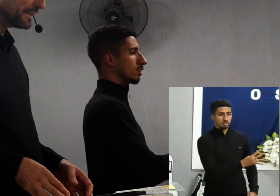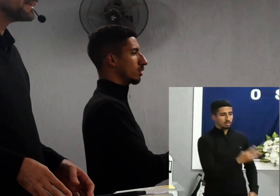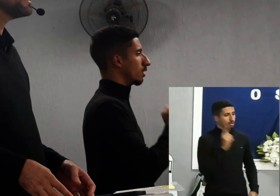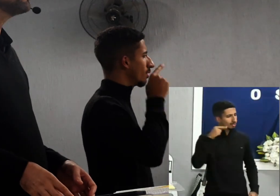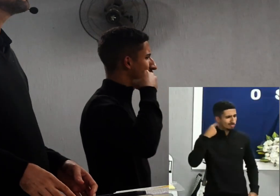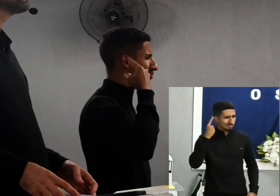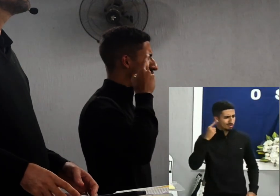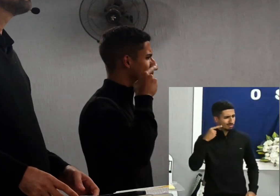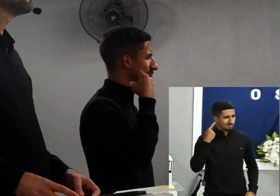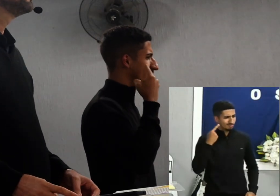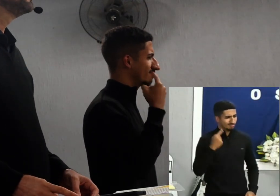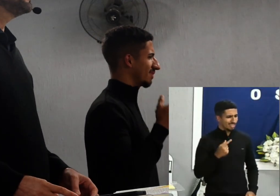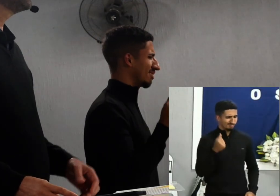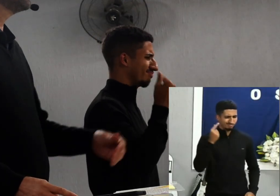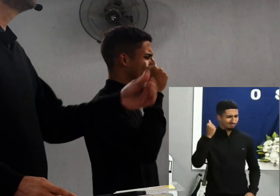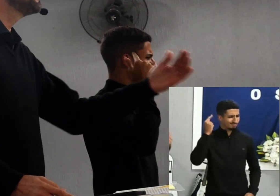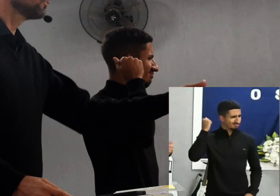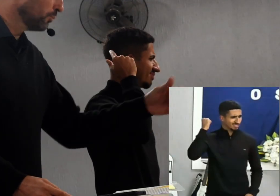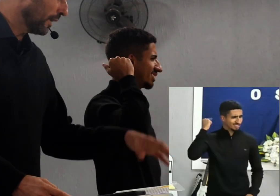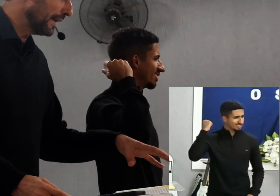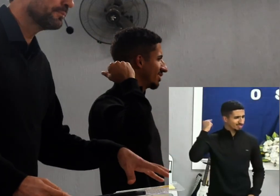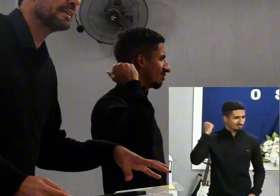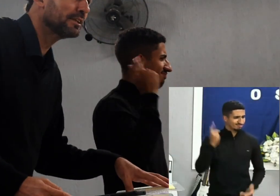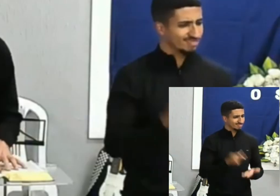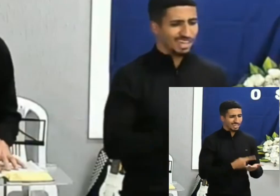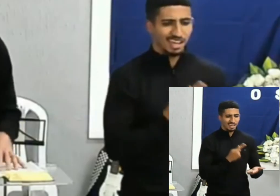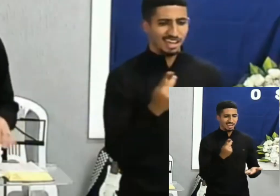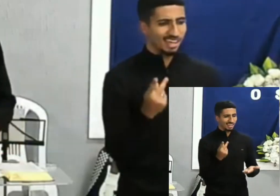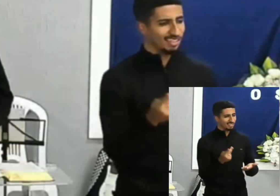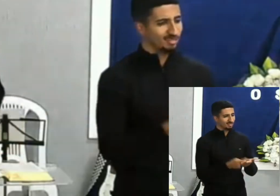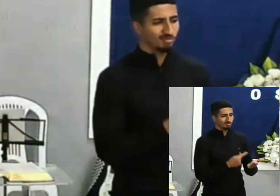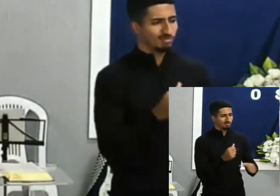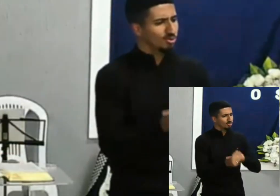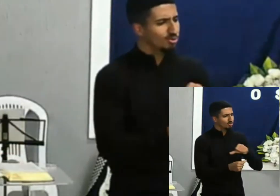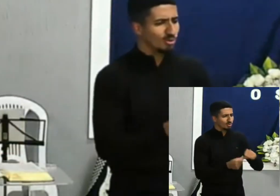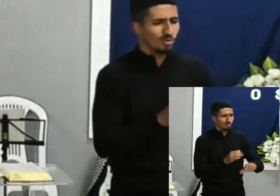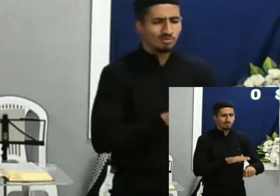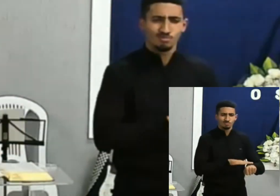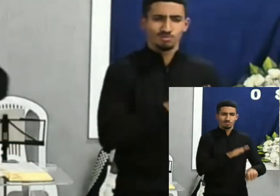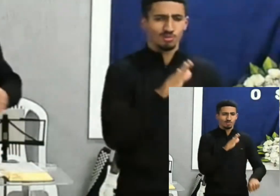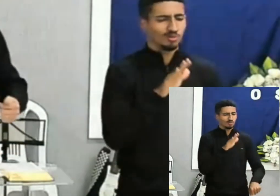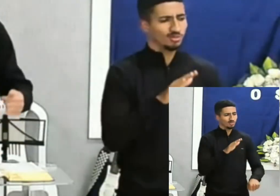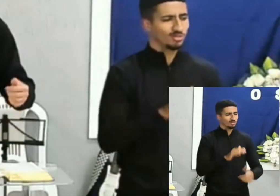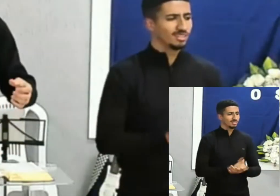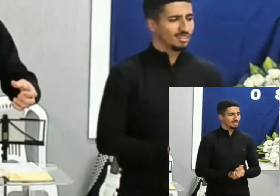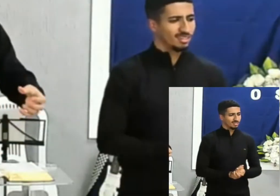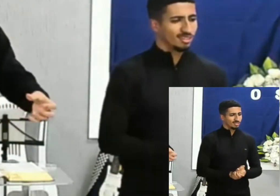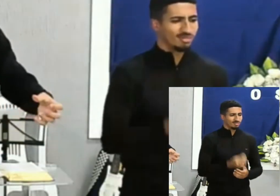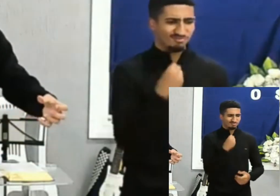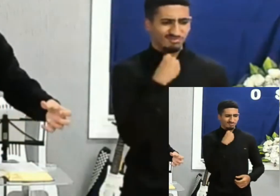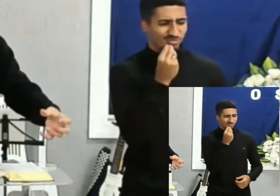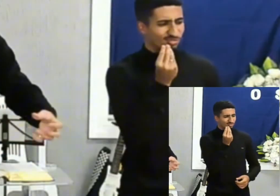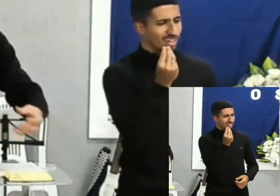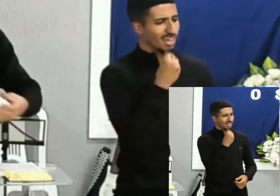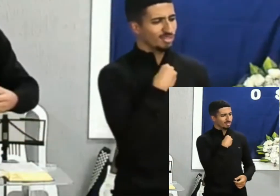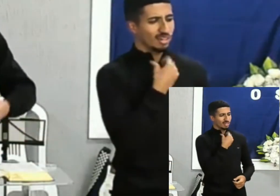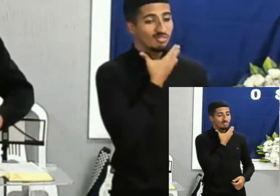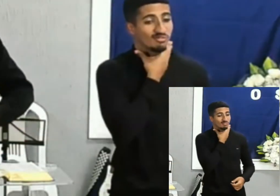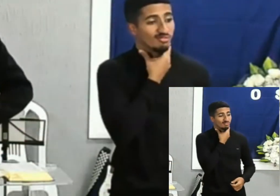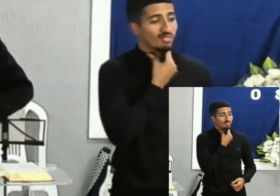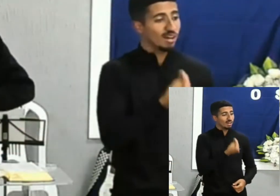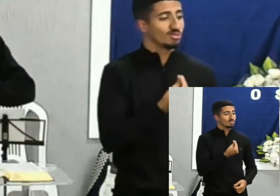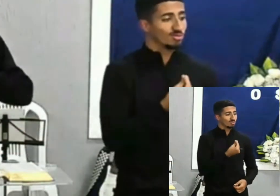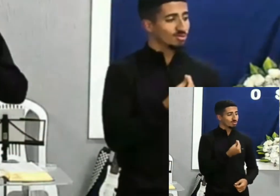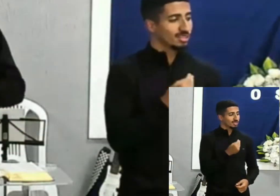são ultrapassados. Esses ensinos morais presentes na Bíblia são ultrapassados. E aí os jovens são chamados, então,